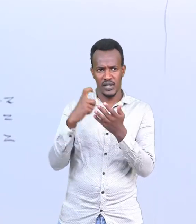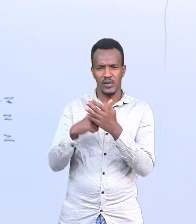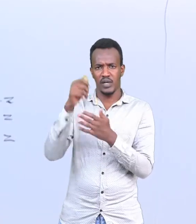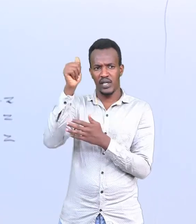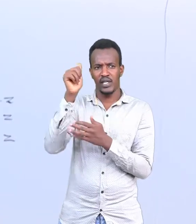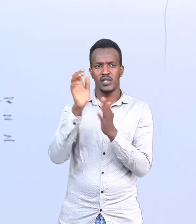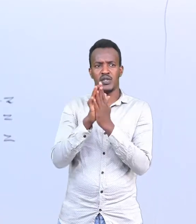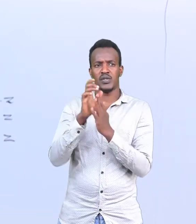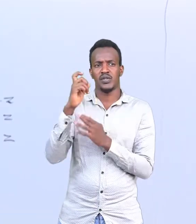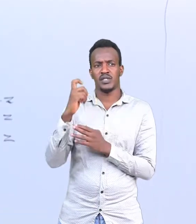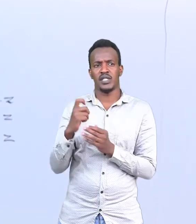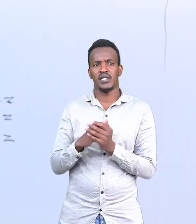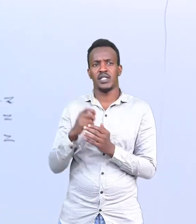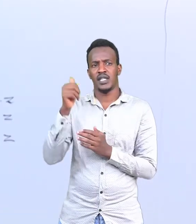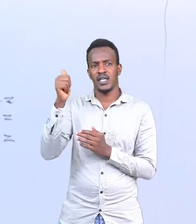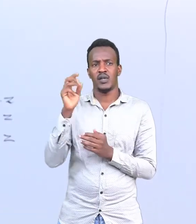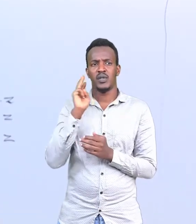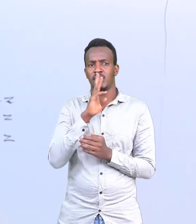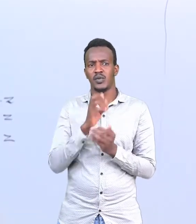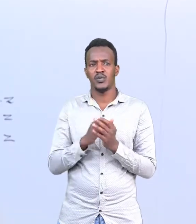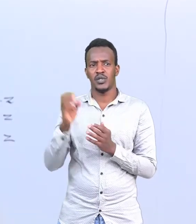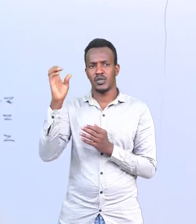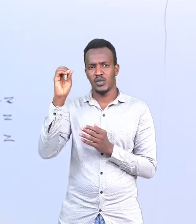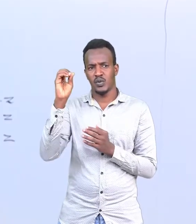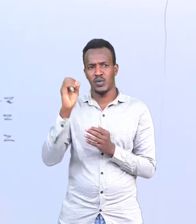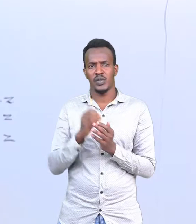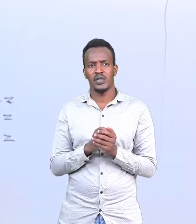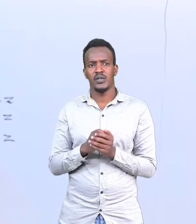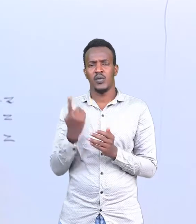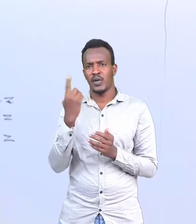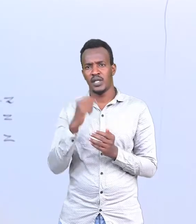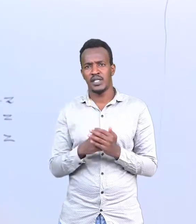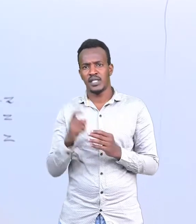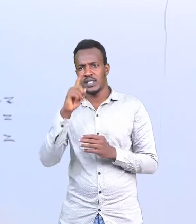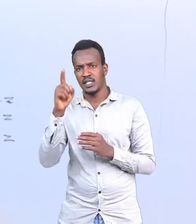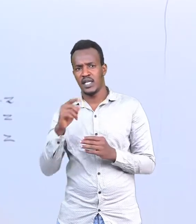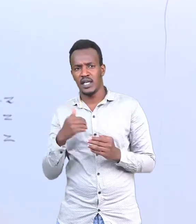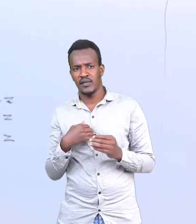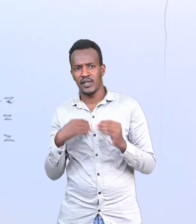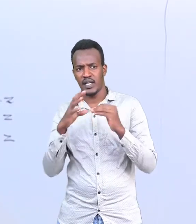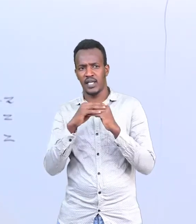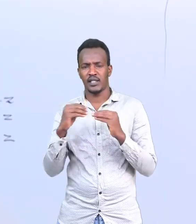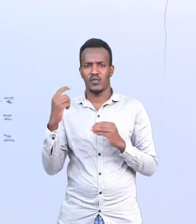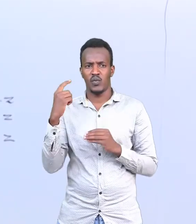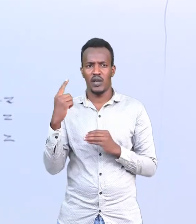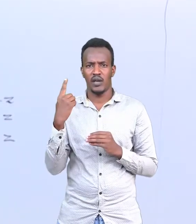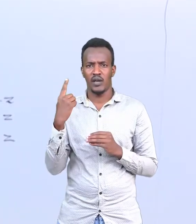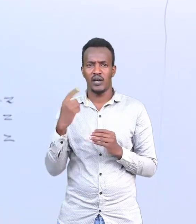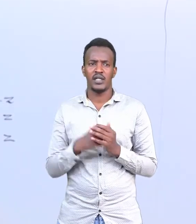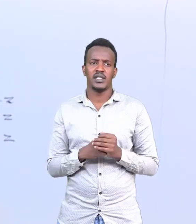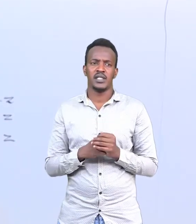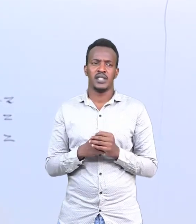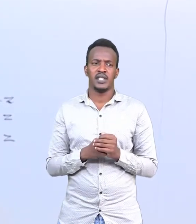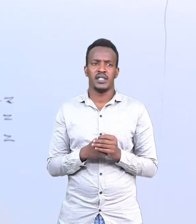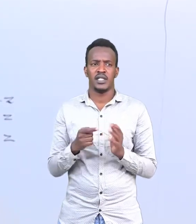z kadibna eedan qiimaheedii muxuu soo baxay waa 0 halka sadhan qiimaheedu ku soo baxay negative 1 kadib waxaad tiraahdaa